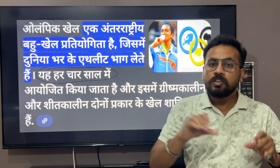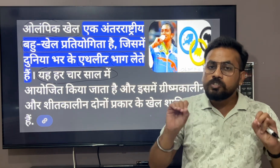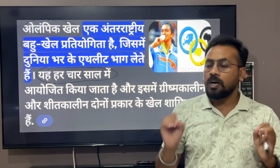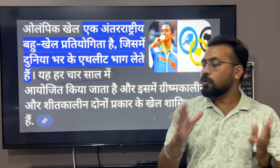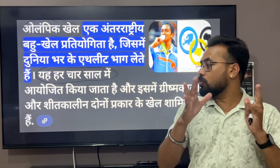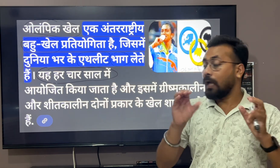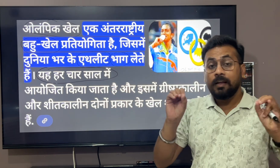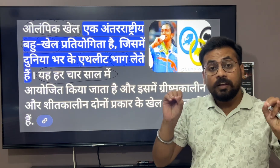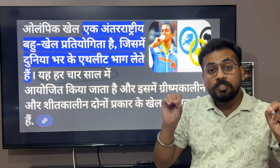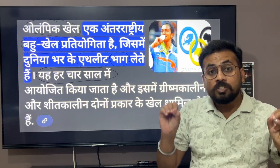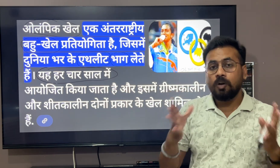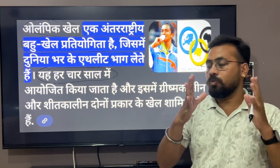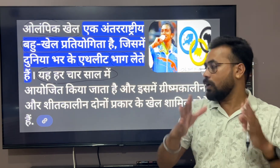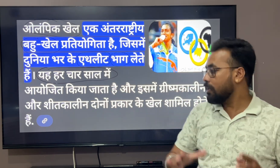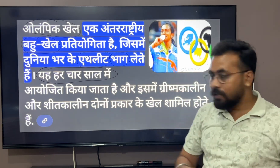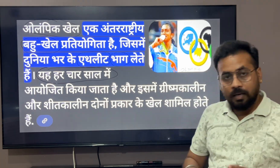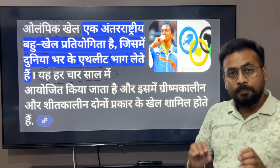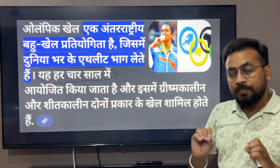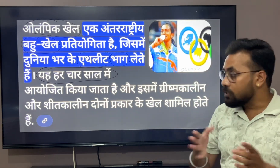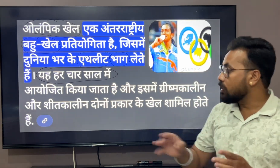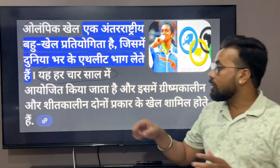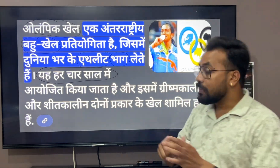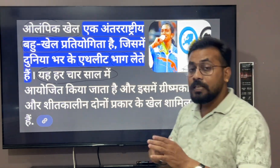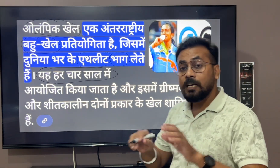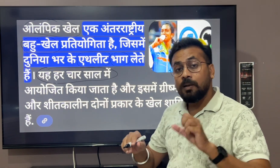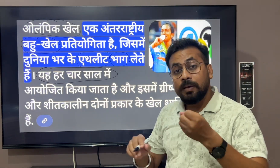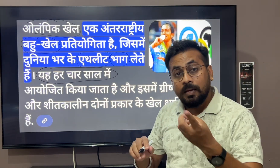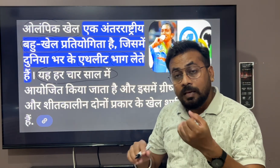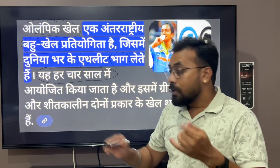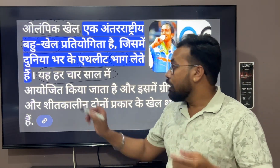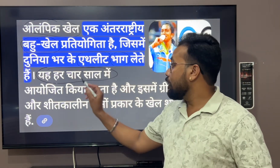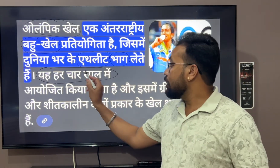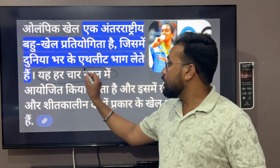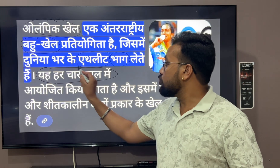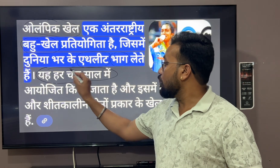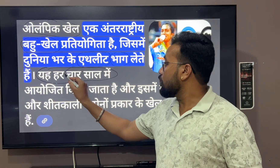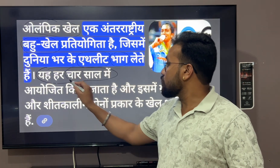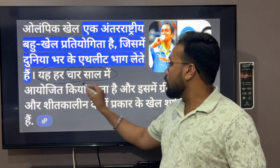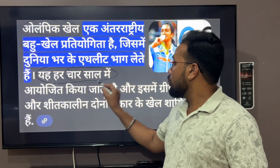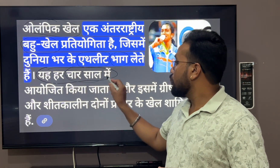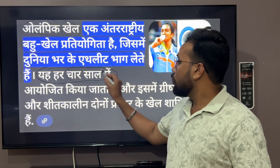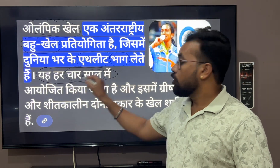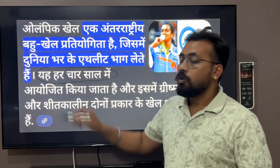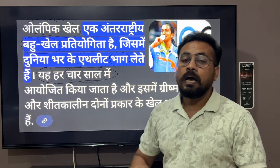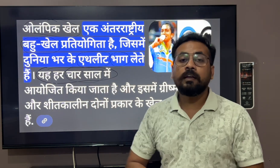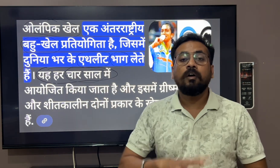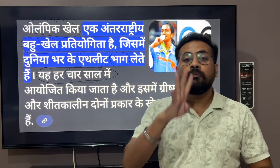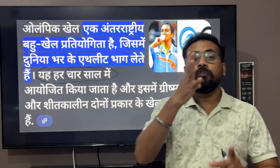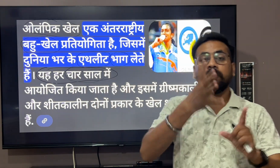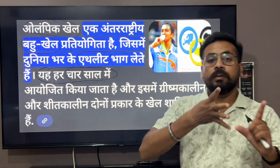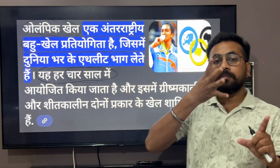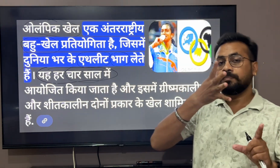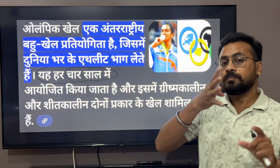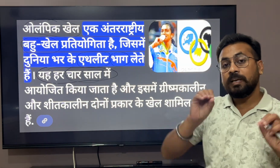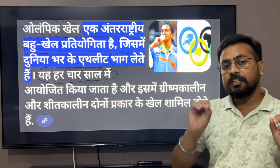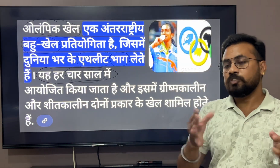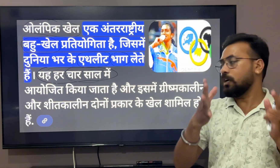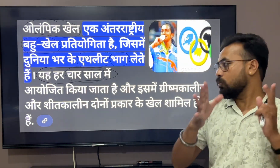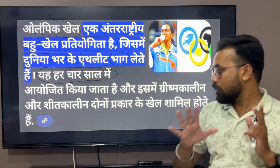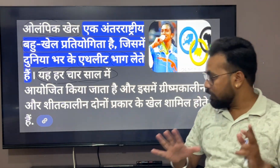स्टार्ट होता है, ठीक है ना, स्टार्ट कितने साल में है ना, ये 4 साल है ना, 4 ईयर में स्टार्ट होता है। ठीक है ना,